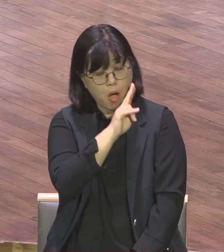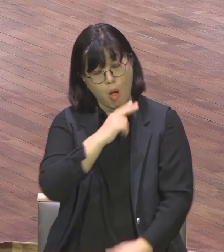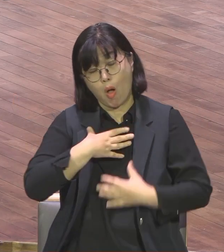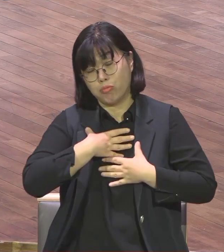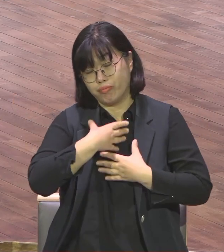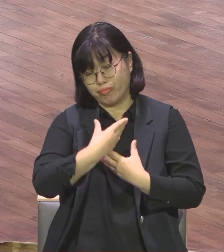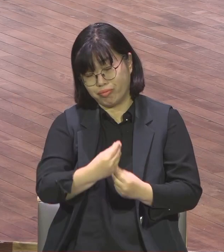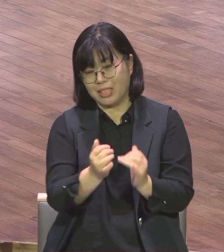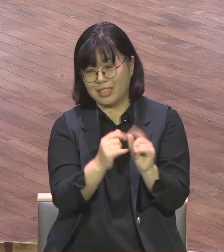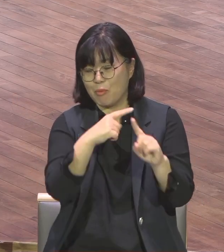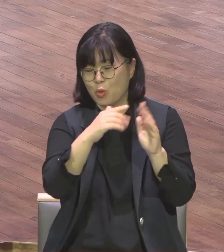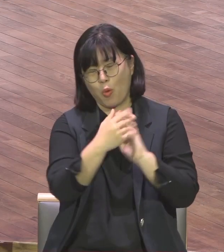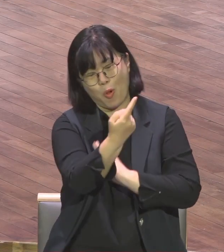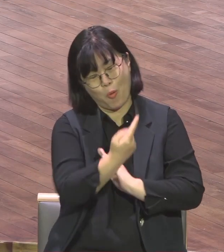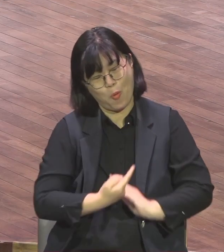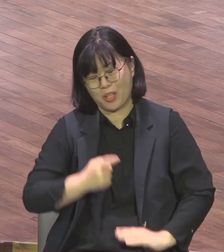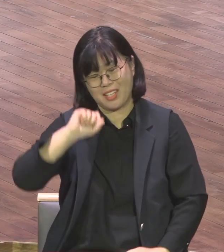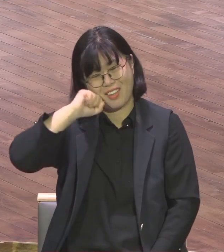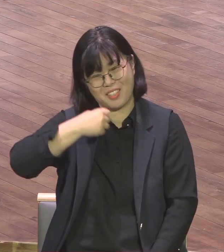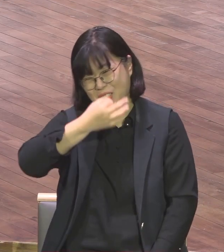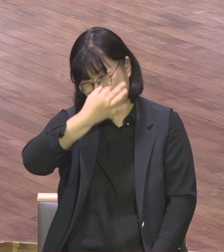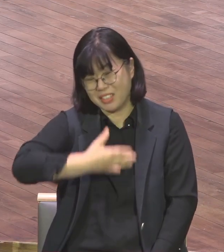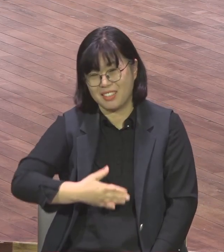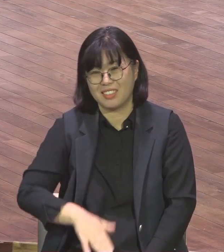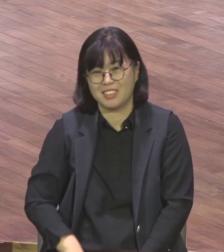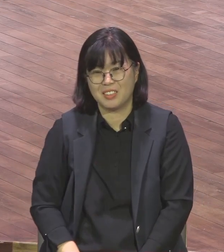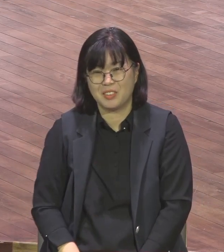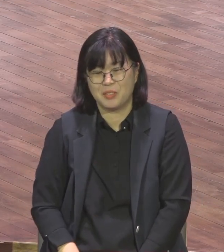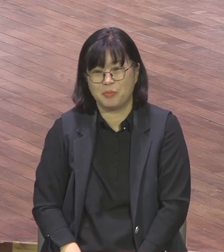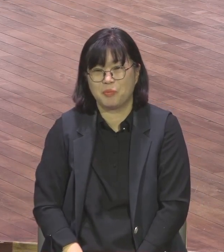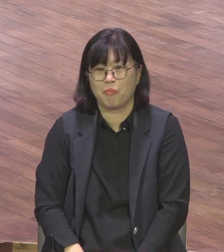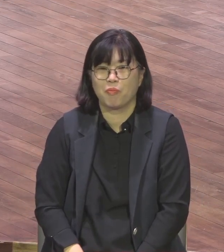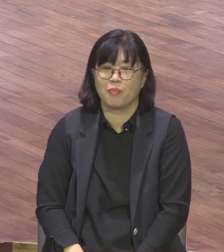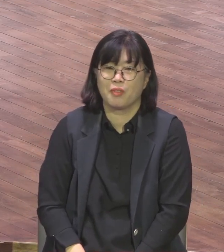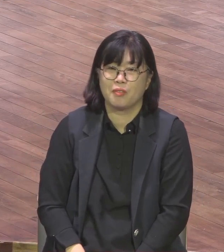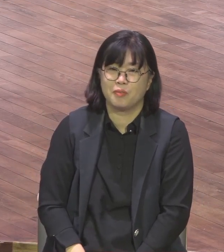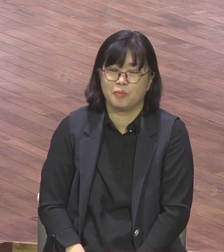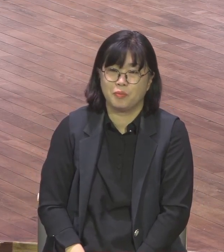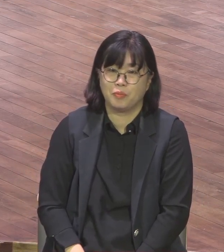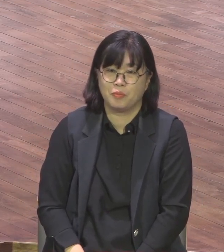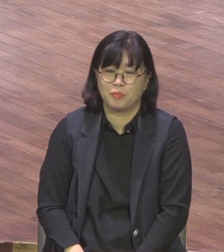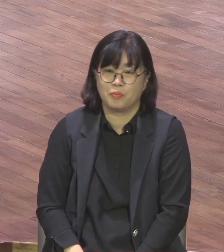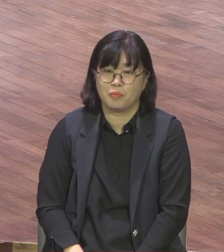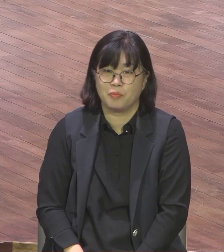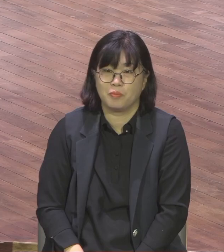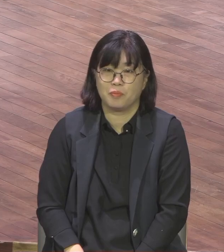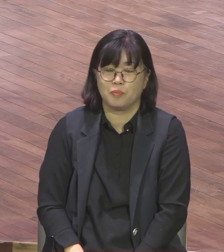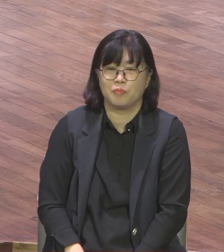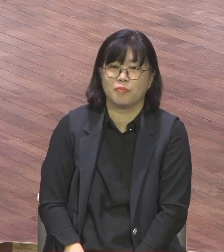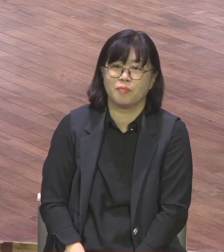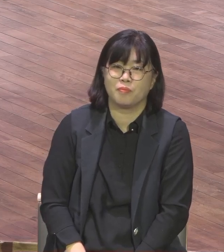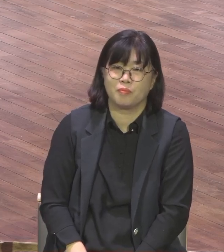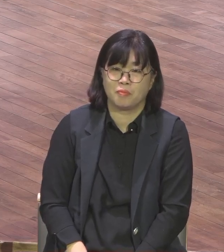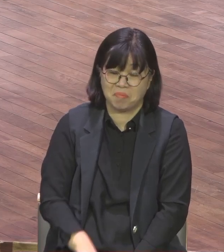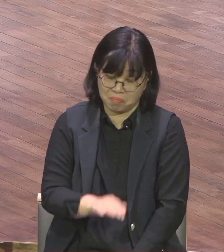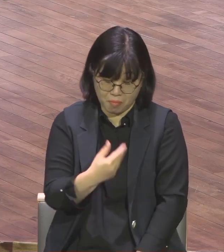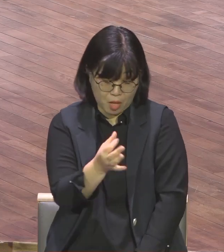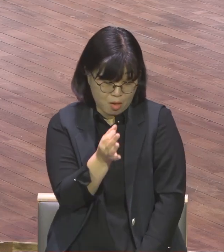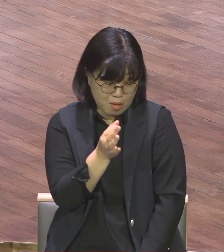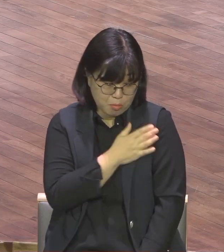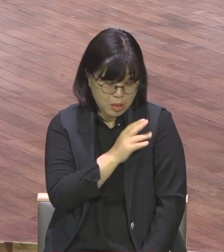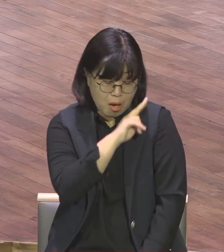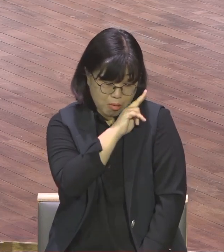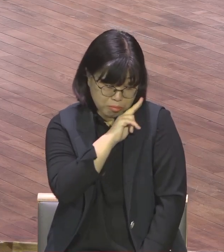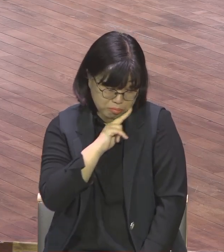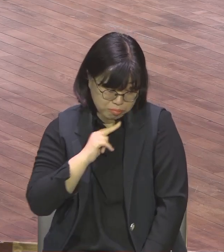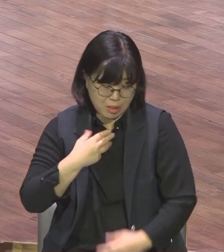예수님 부자가 천국 가기가 나귀가 바늘길 들어가면 힘들다. 나귀 어떻게 바늘길을 들어갑니까? 그 정도로 불가능하다.